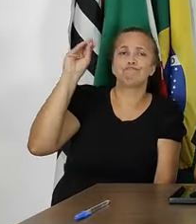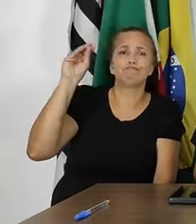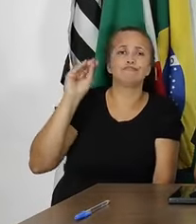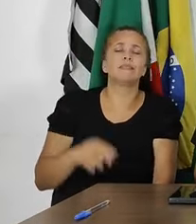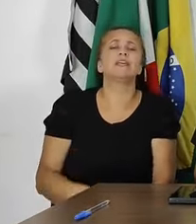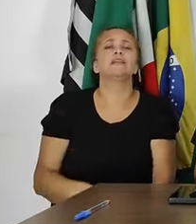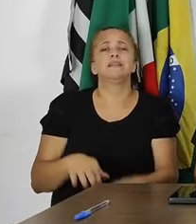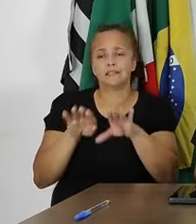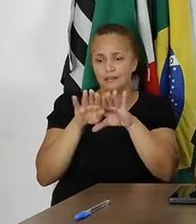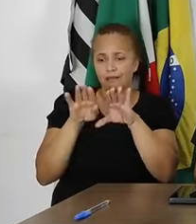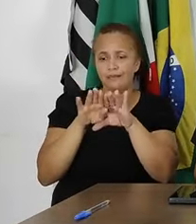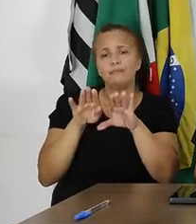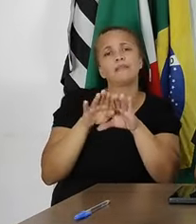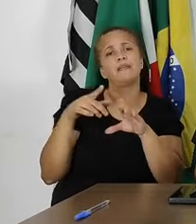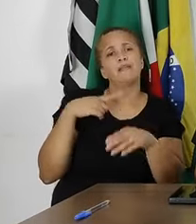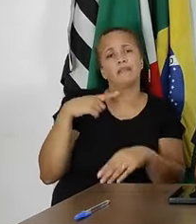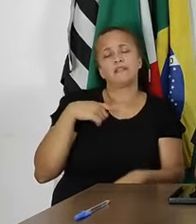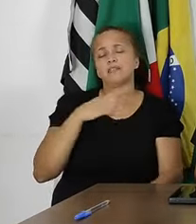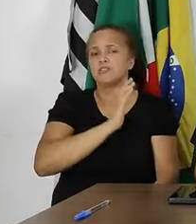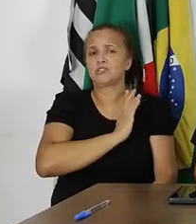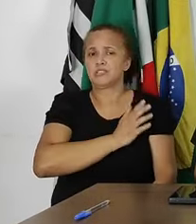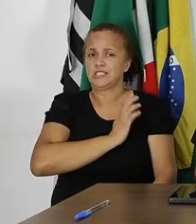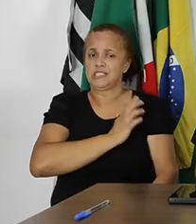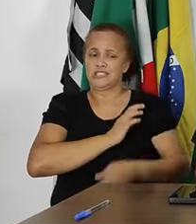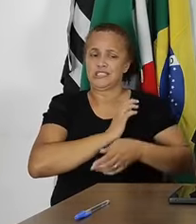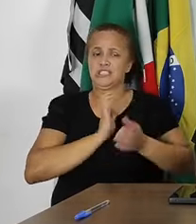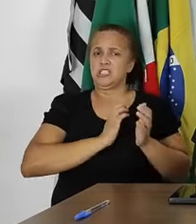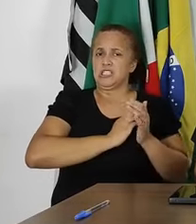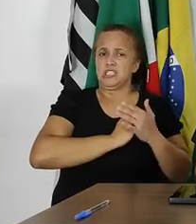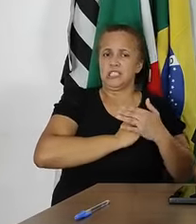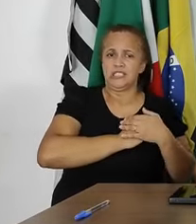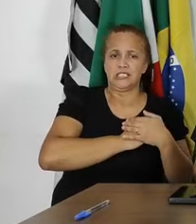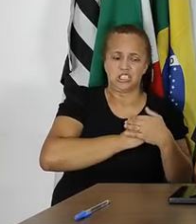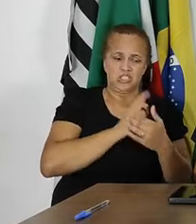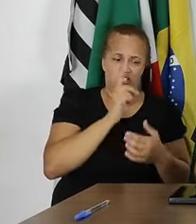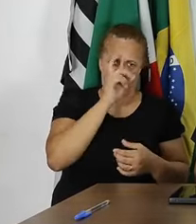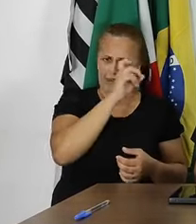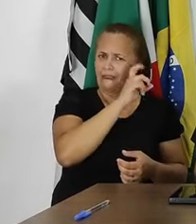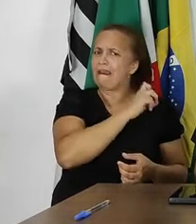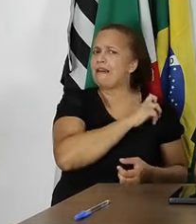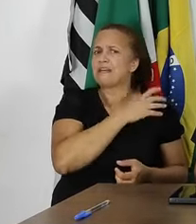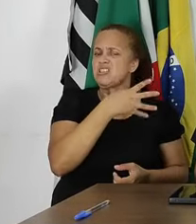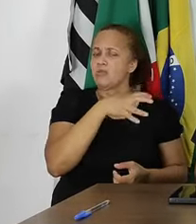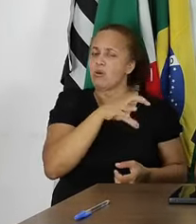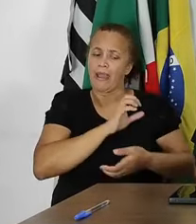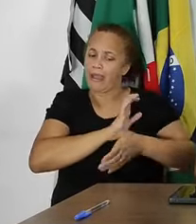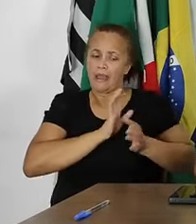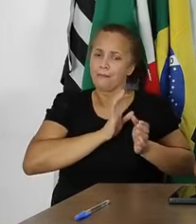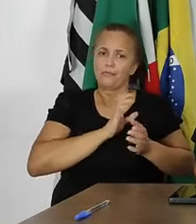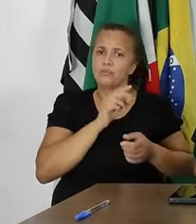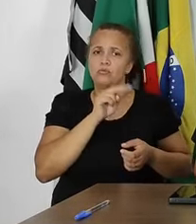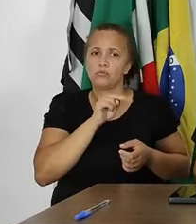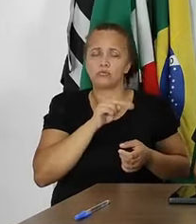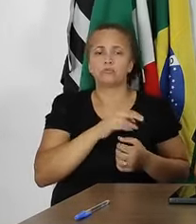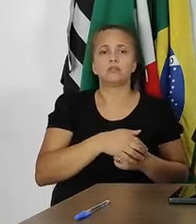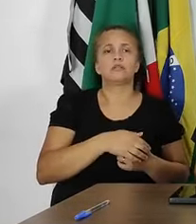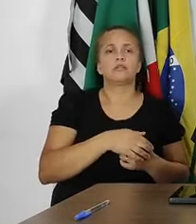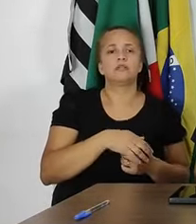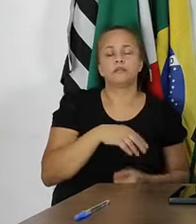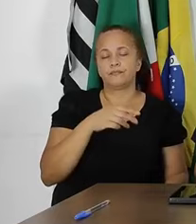seu coração, os quais, tendo se tornado insensíveis, se